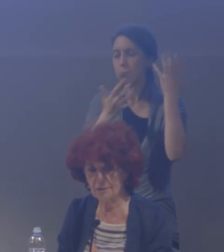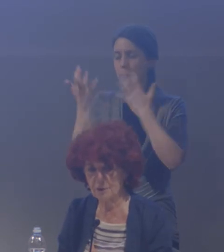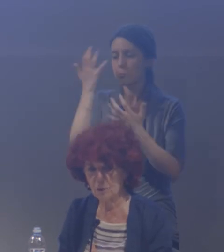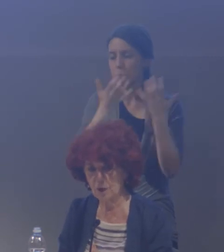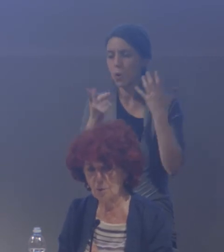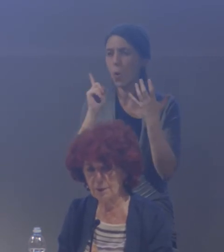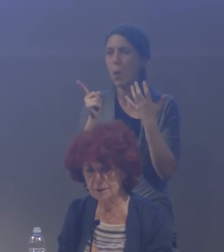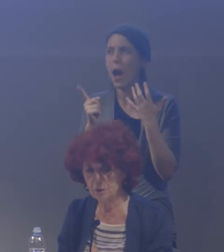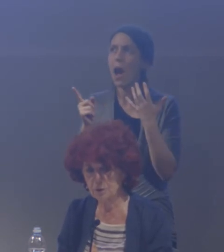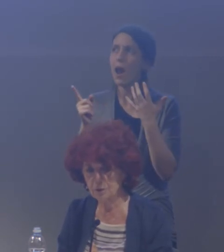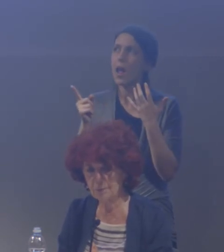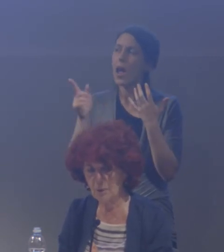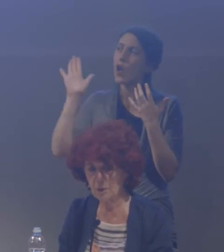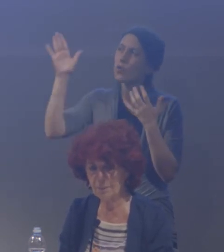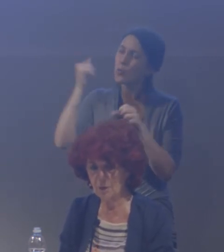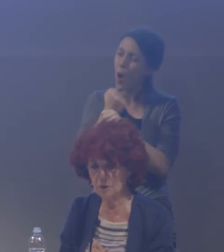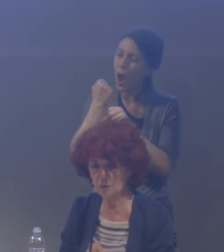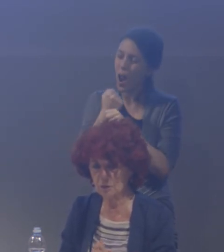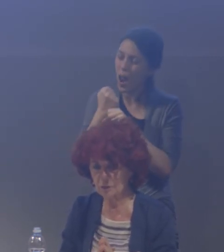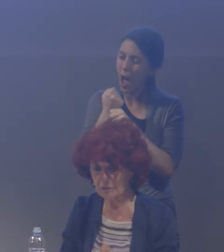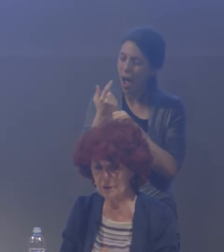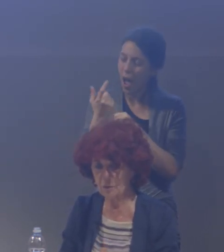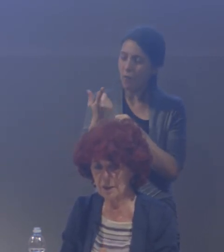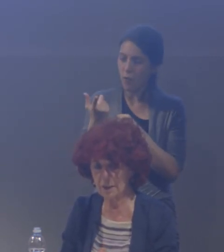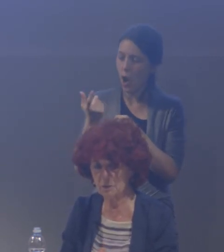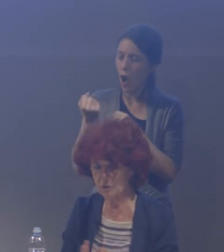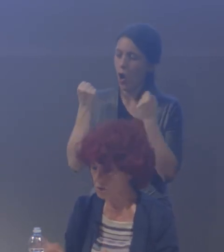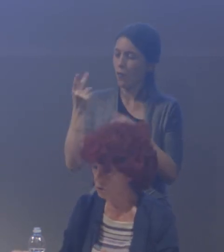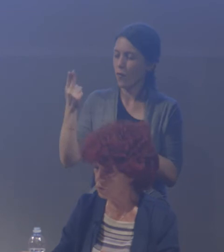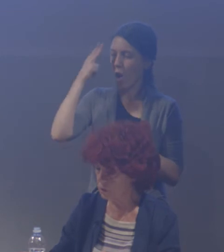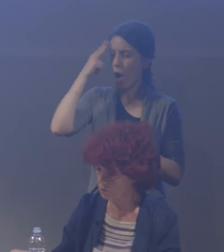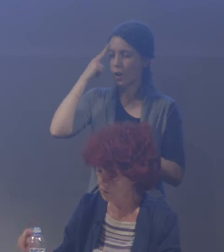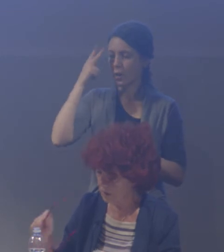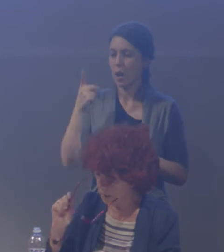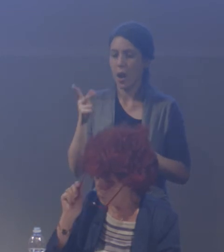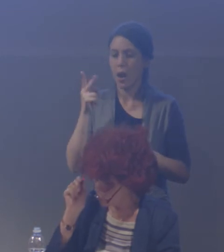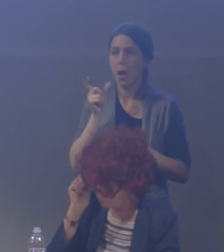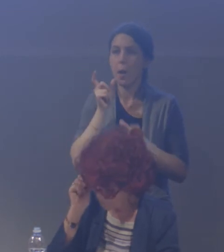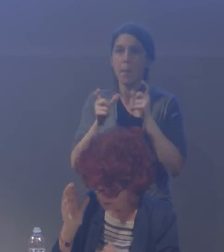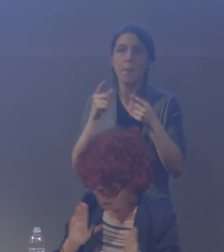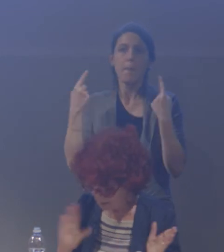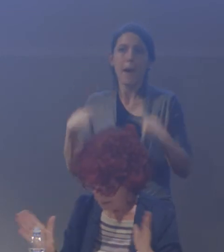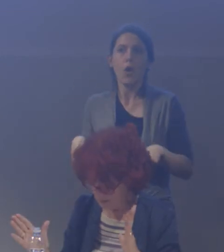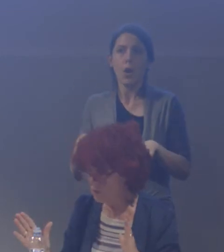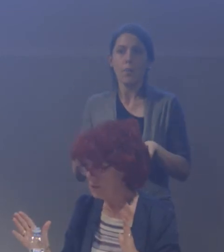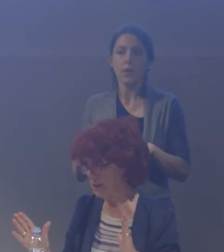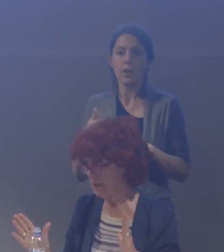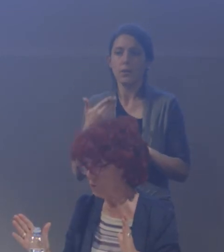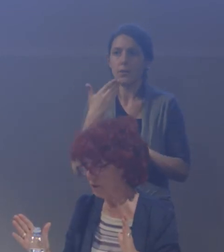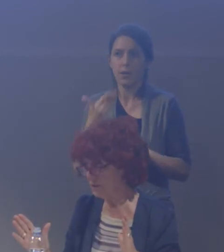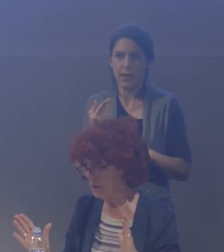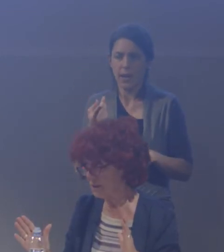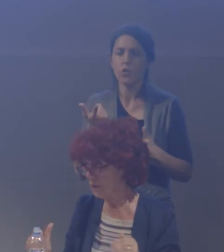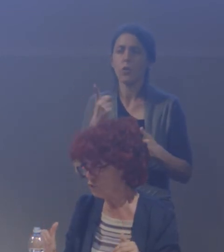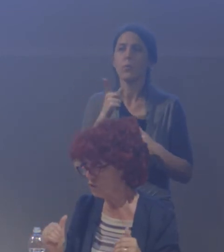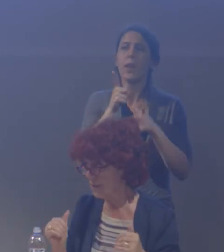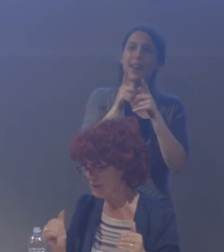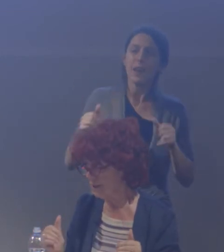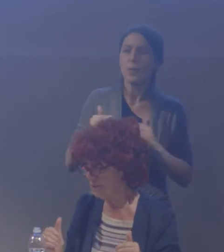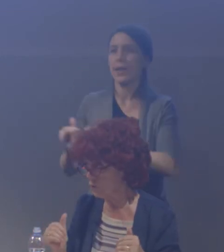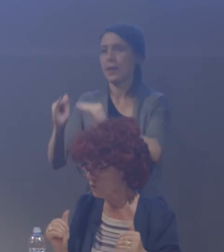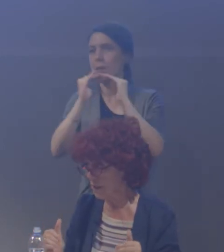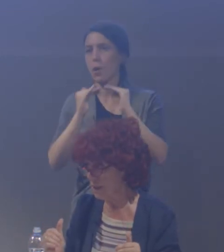incrociare la figura e l'opera di Tullio De Mauro, le parole sono davvero quelle che qui sono state usate e vi ringrazio. Linguistica e democrazia: se non